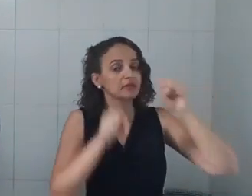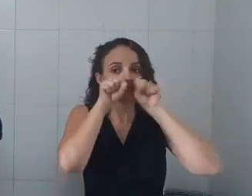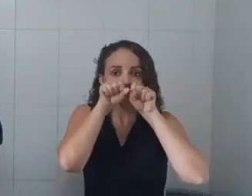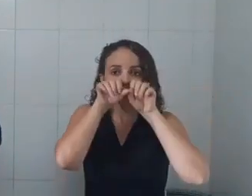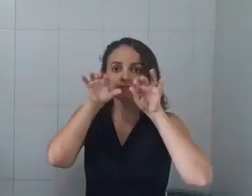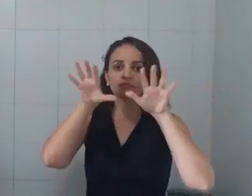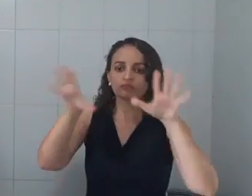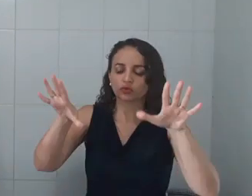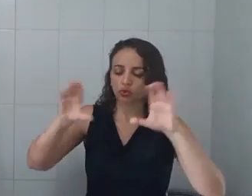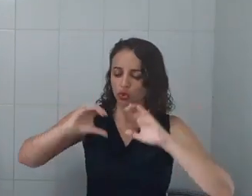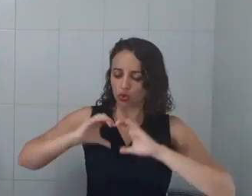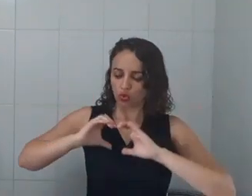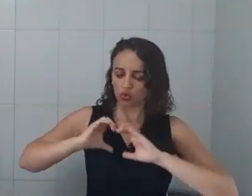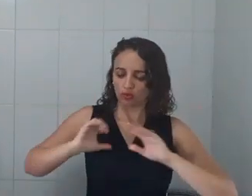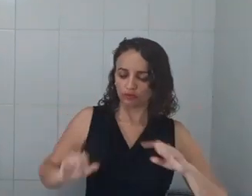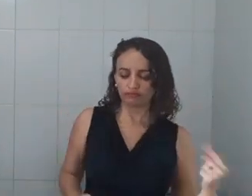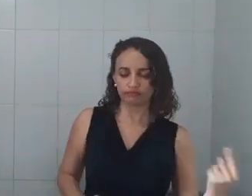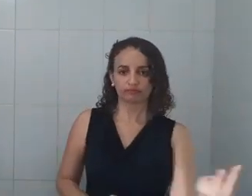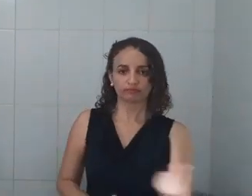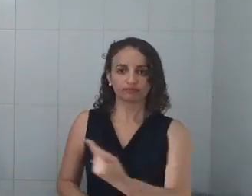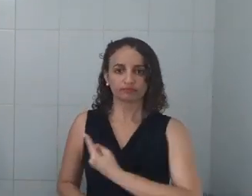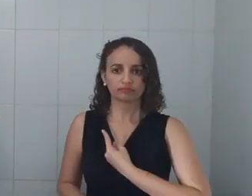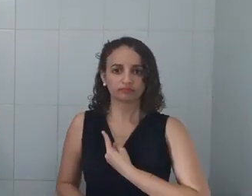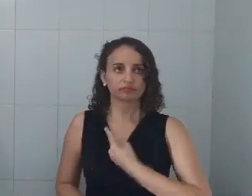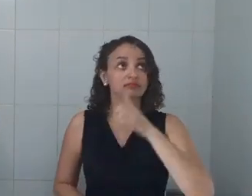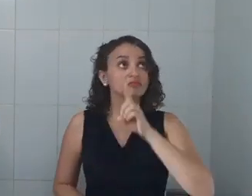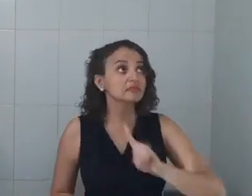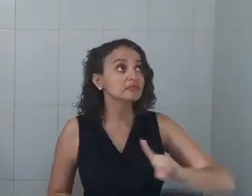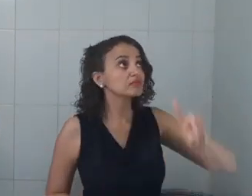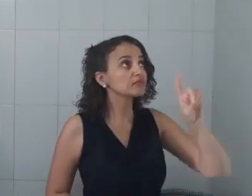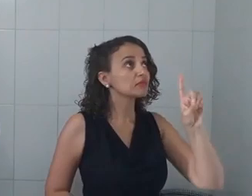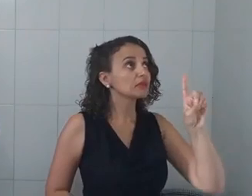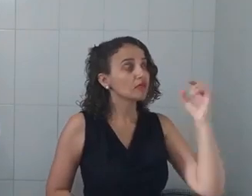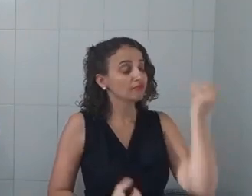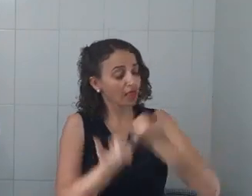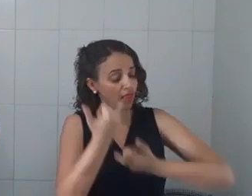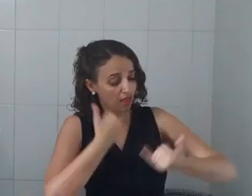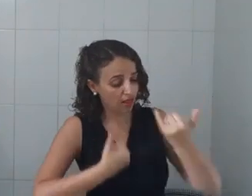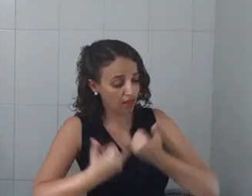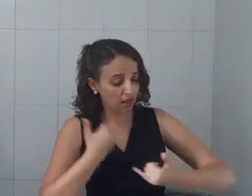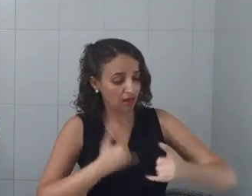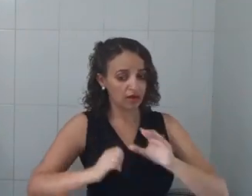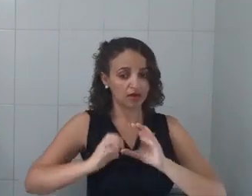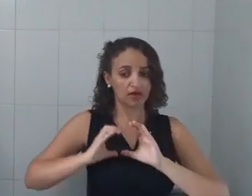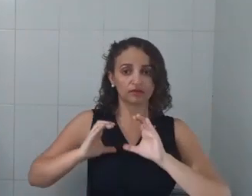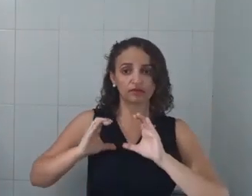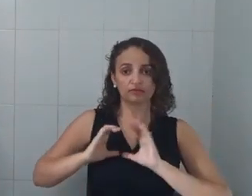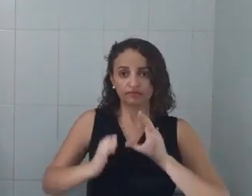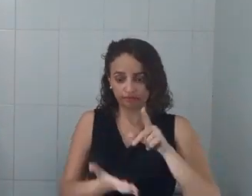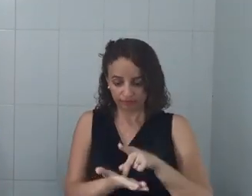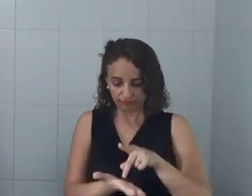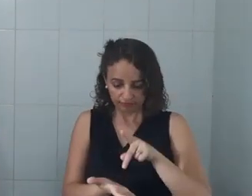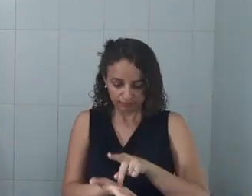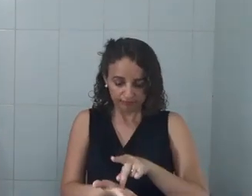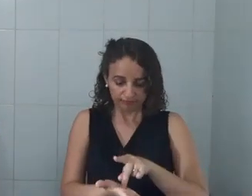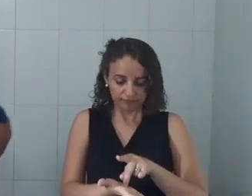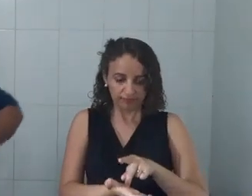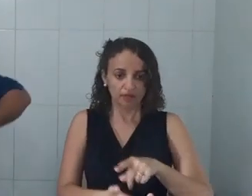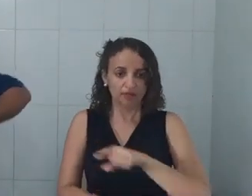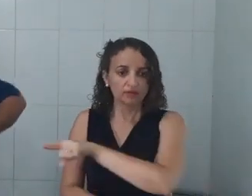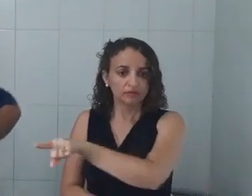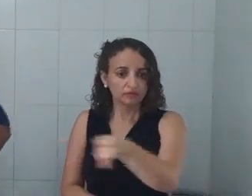os nossos corações. Que Deus abençoe cada um de nós para sermos realmente